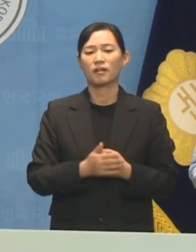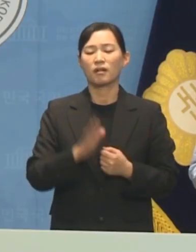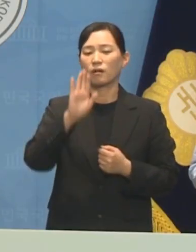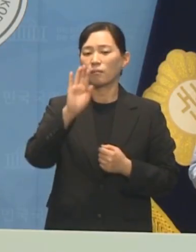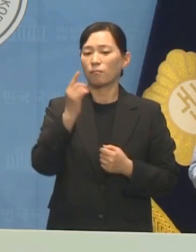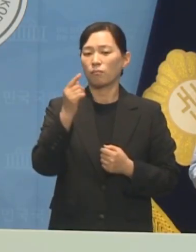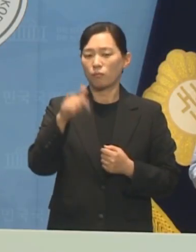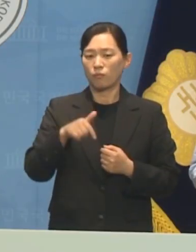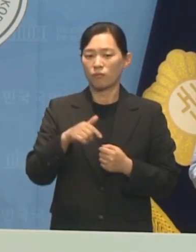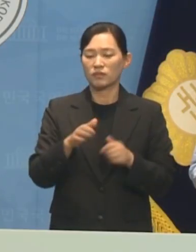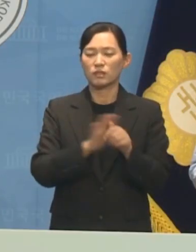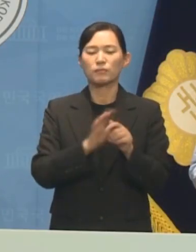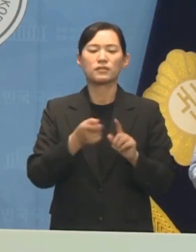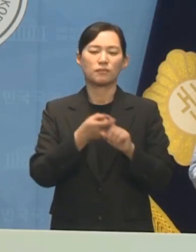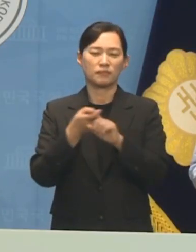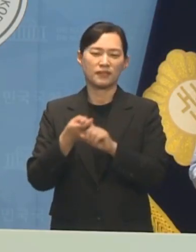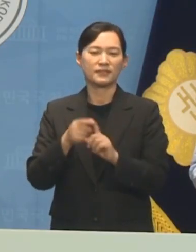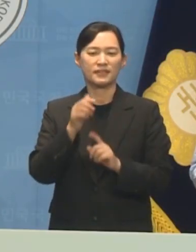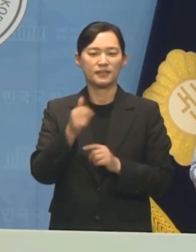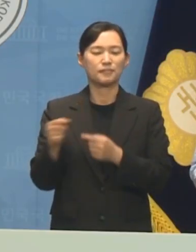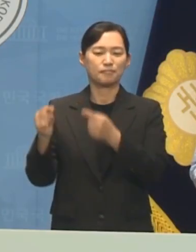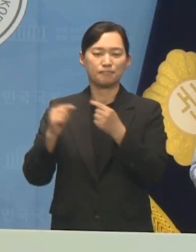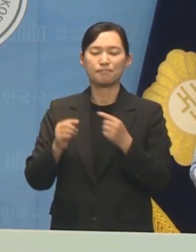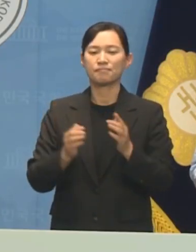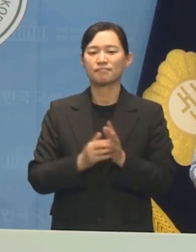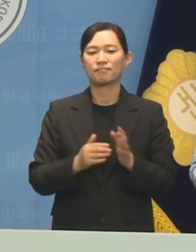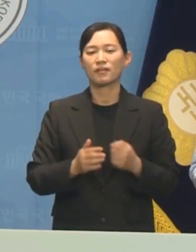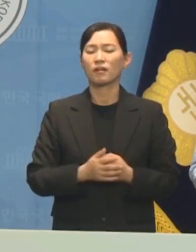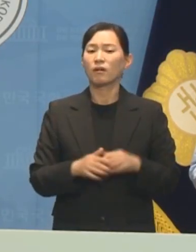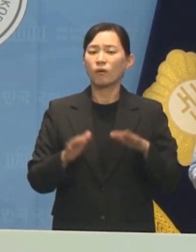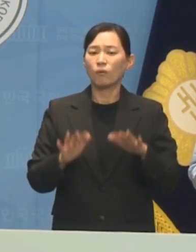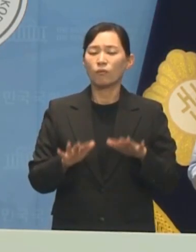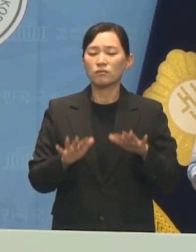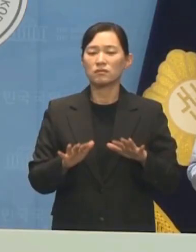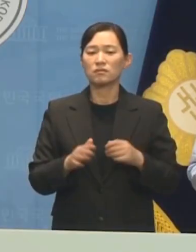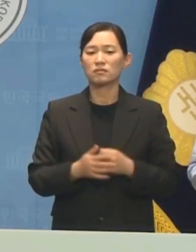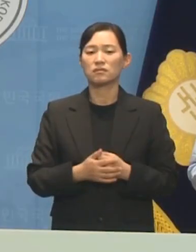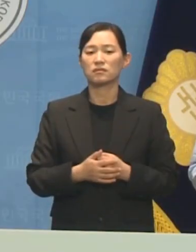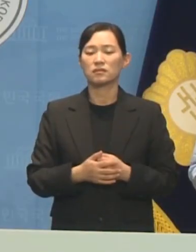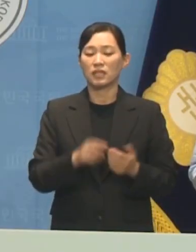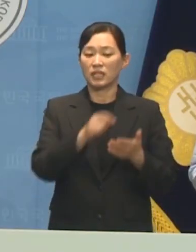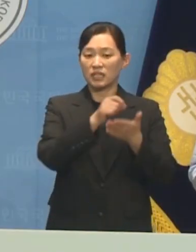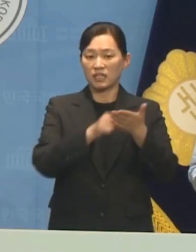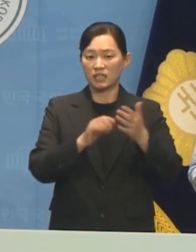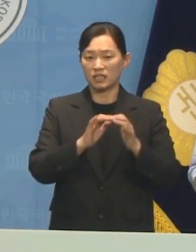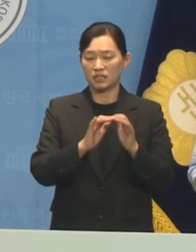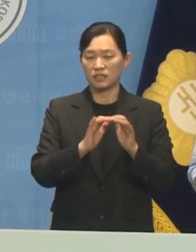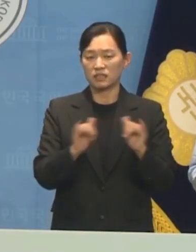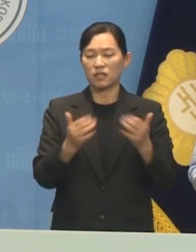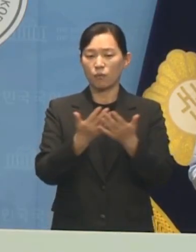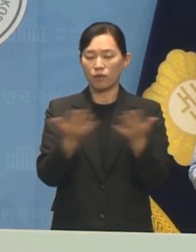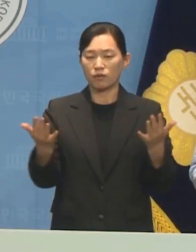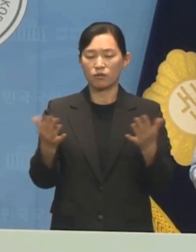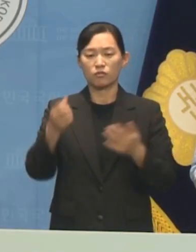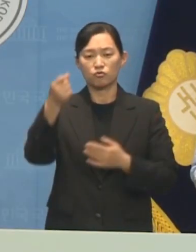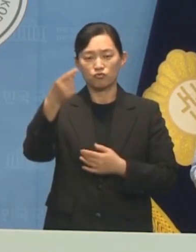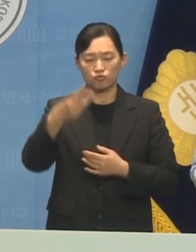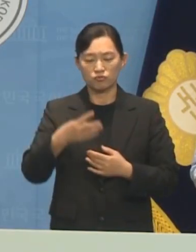서비스연맹 조직부장님 참석하셨습니다. 예, 오늘 기자회견 순서는